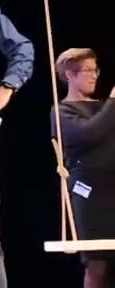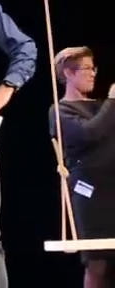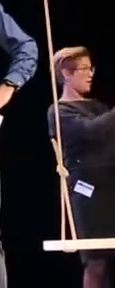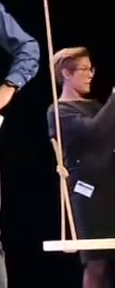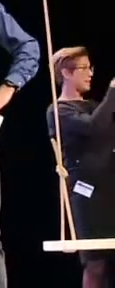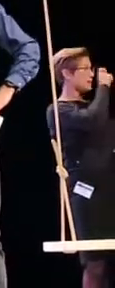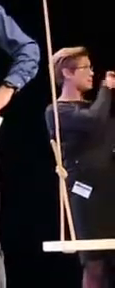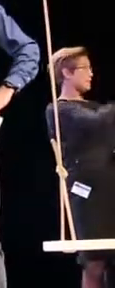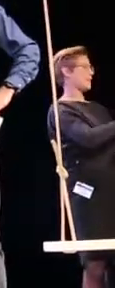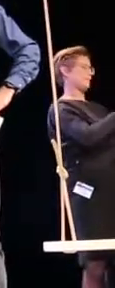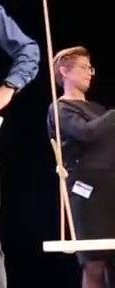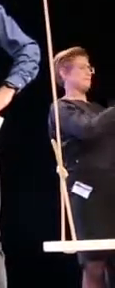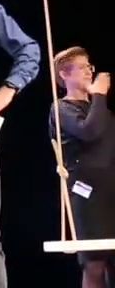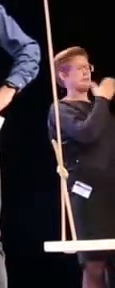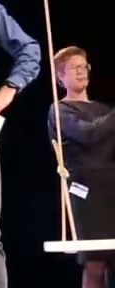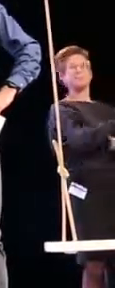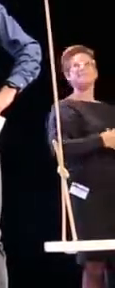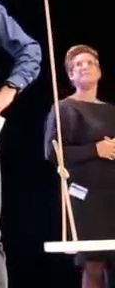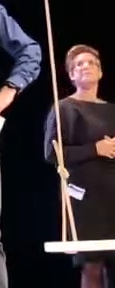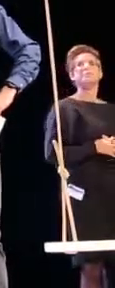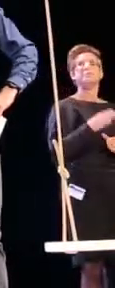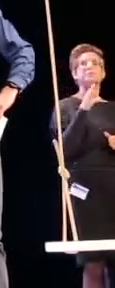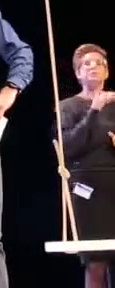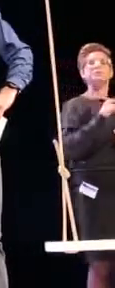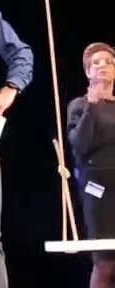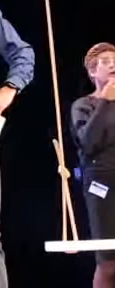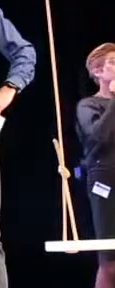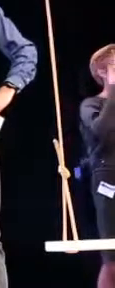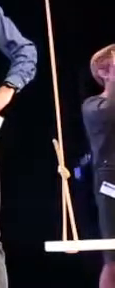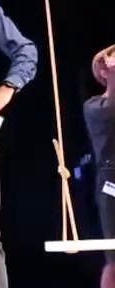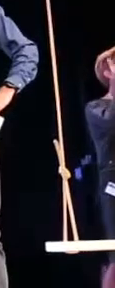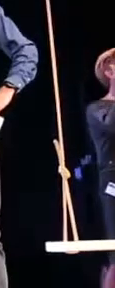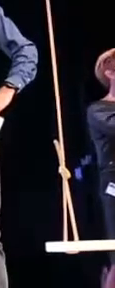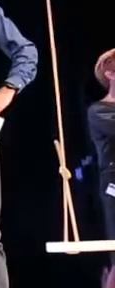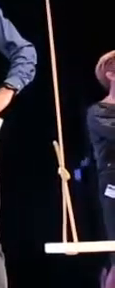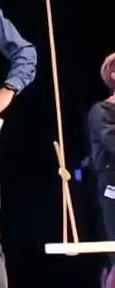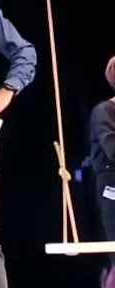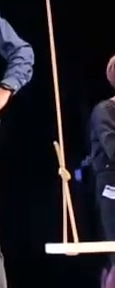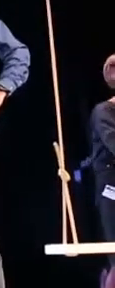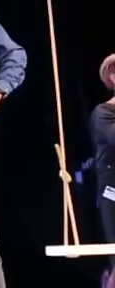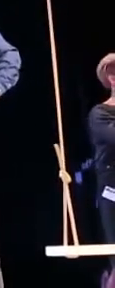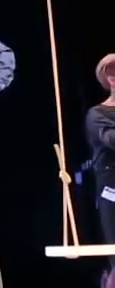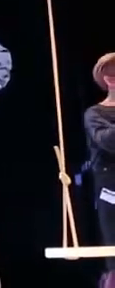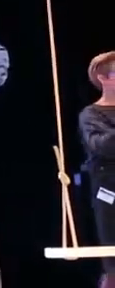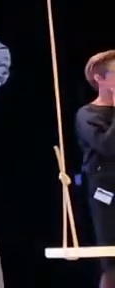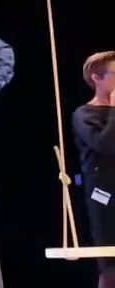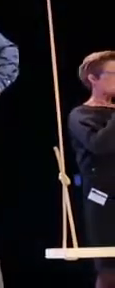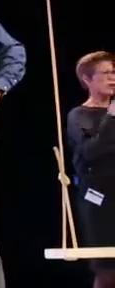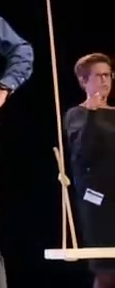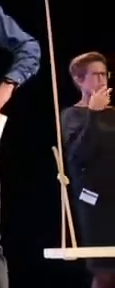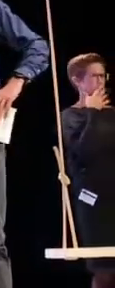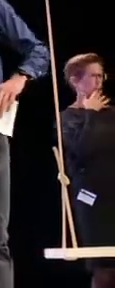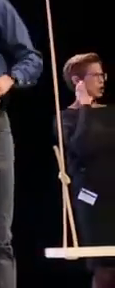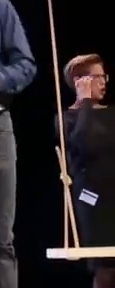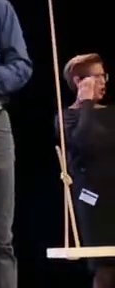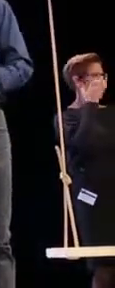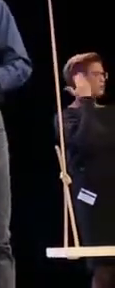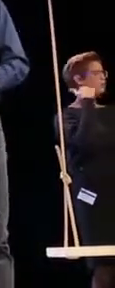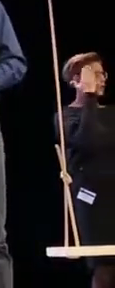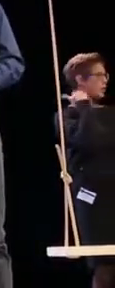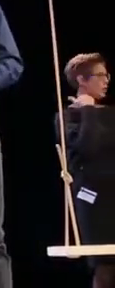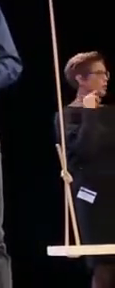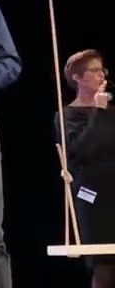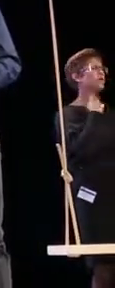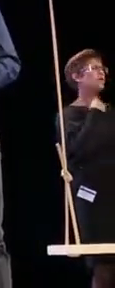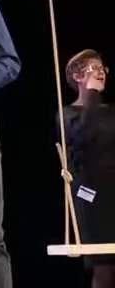Och du tänker ju, ni har ju också faktiskt sommarprogrammet. Det är ju allas snackis i sommar. Och nu vill jag höra lite mer om